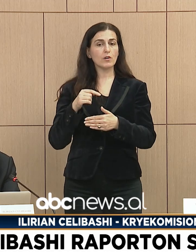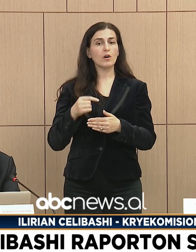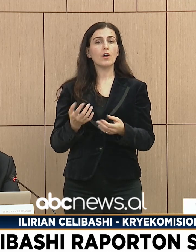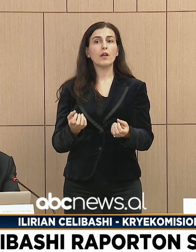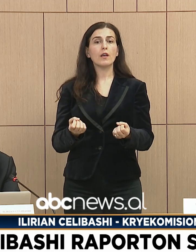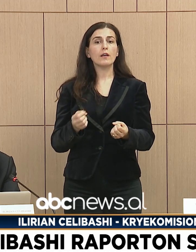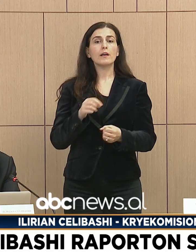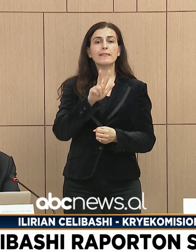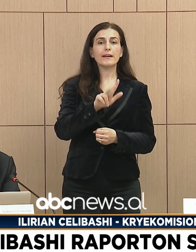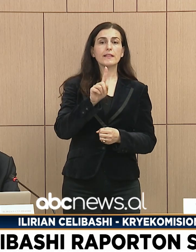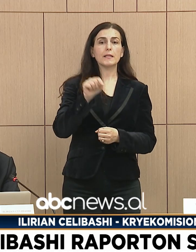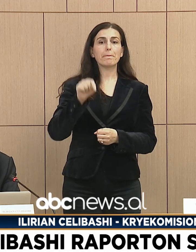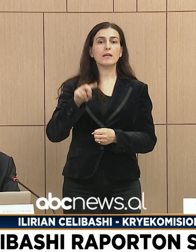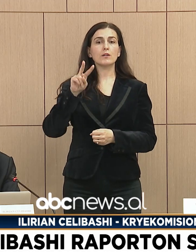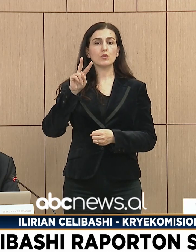informacion, është